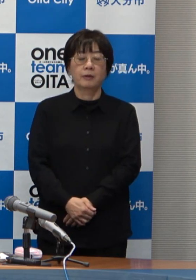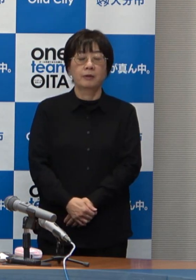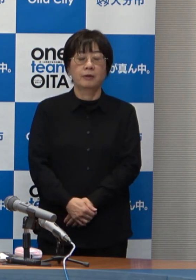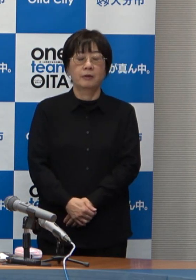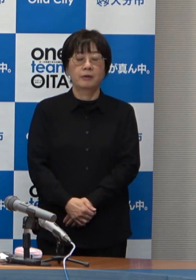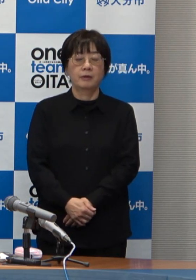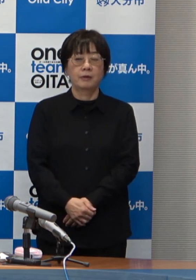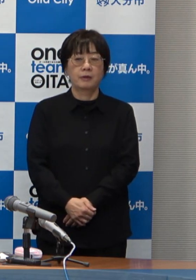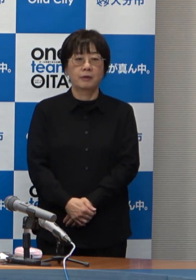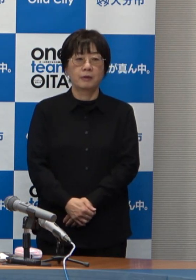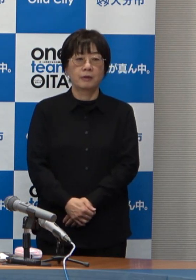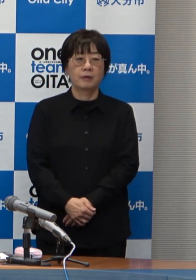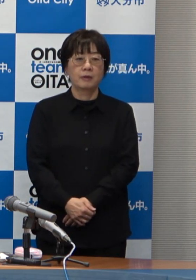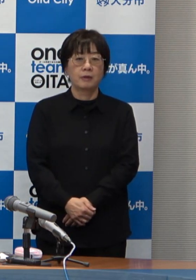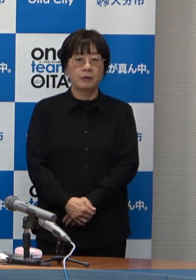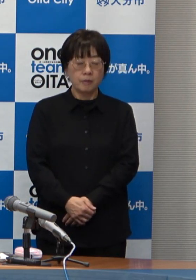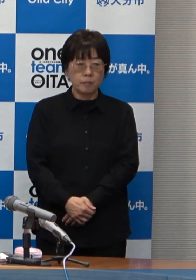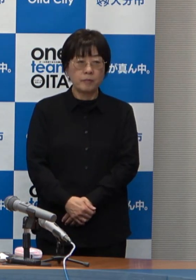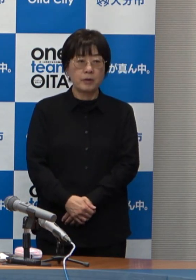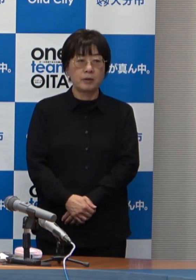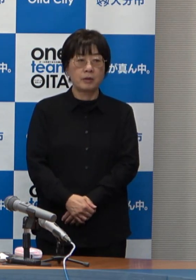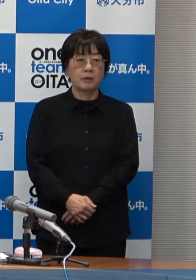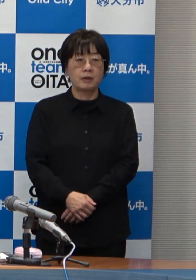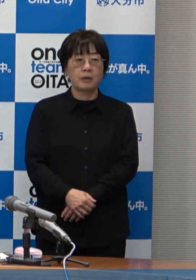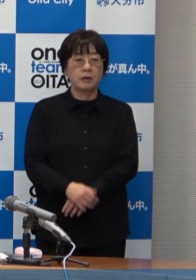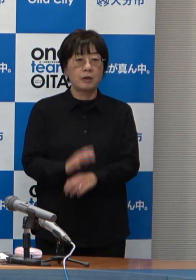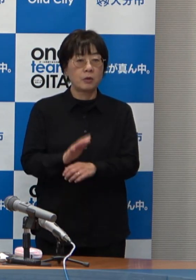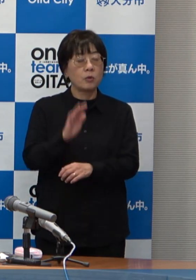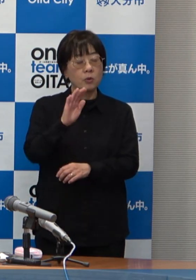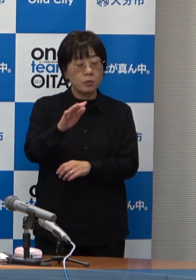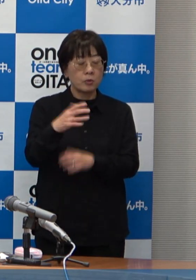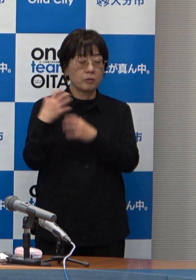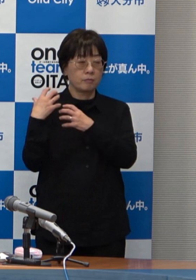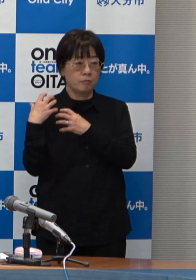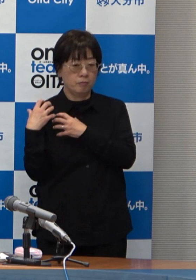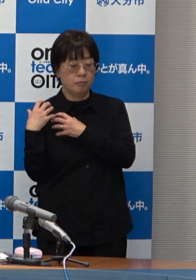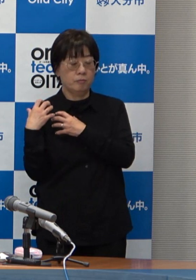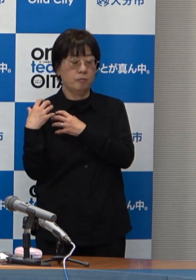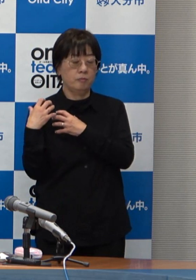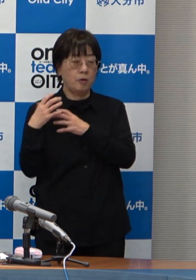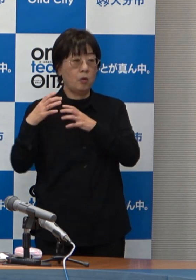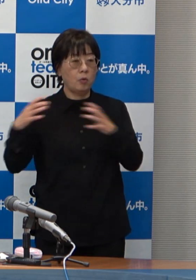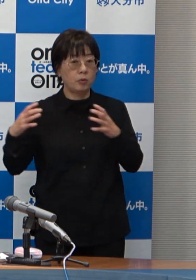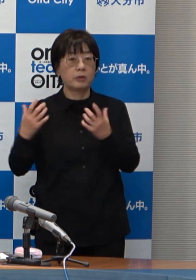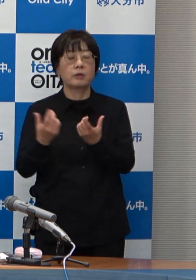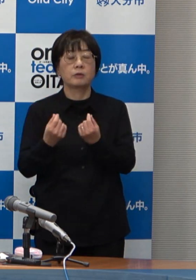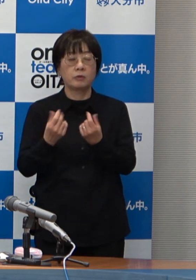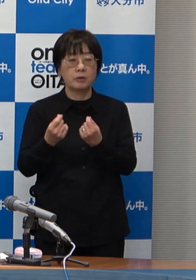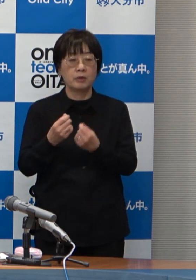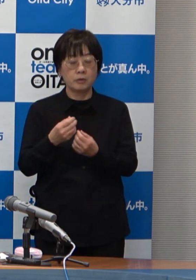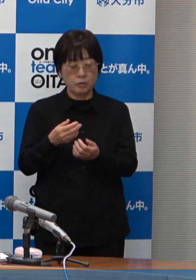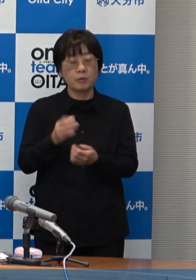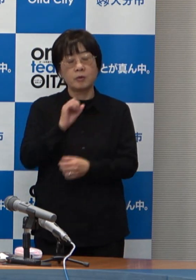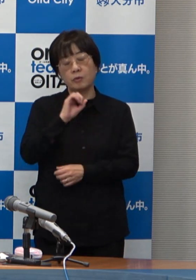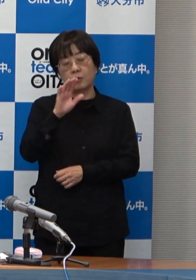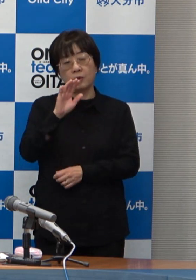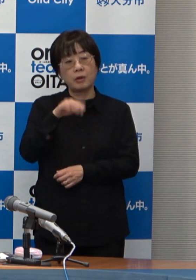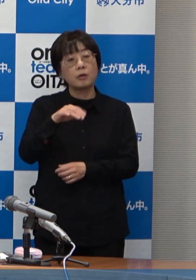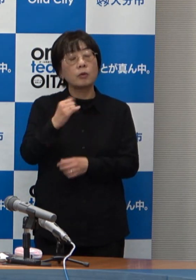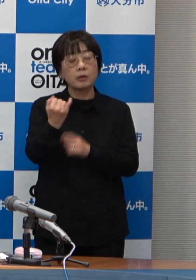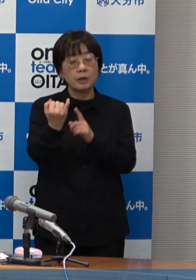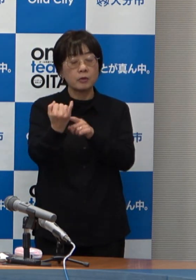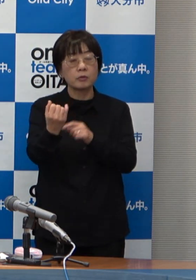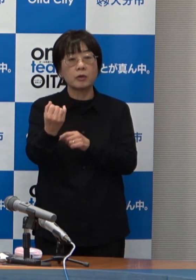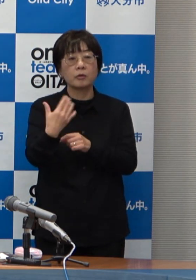あの背負ったものが大きくなりますよねていうことは申し上げましたで彼女はま